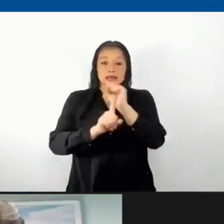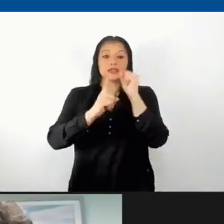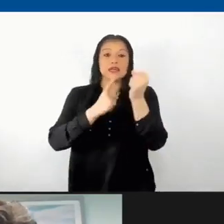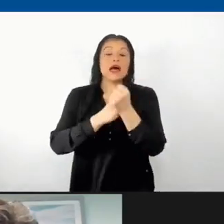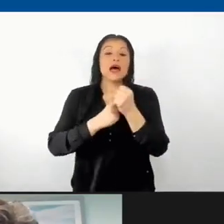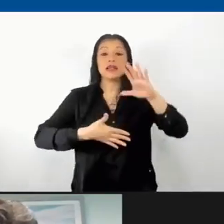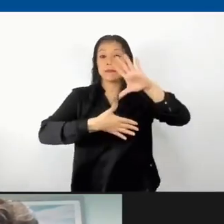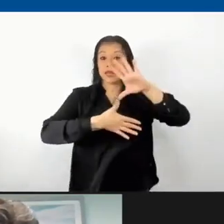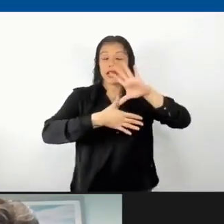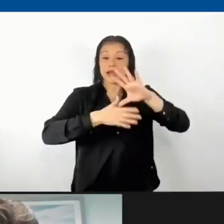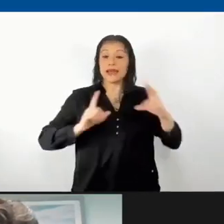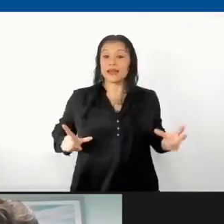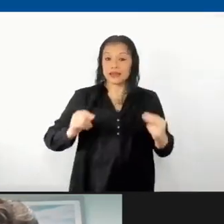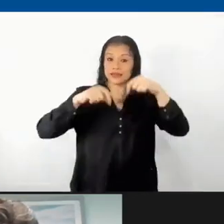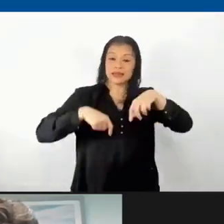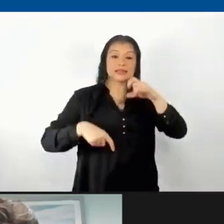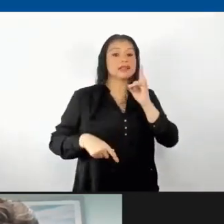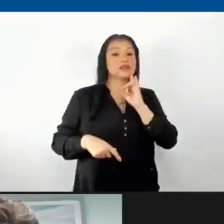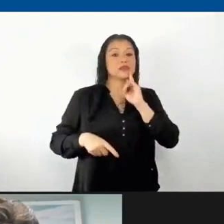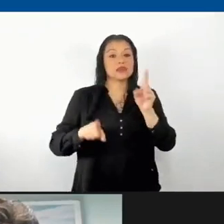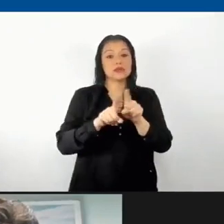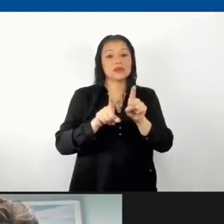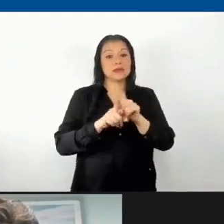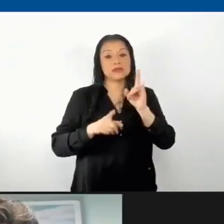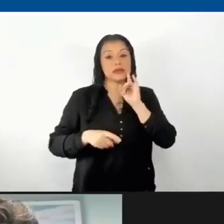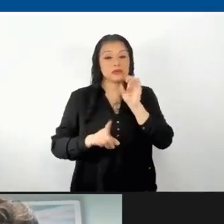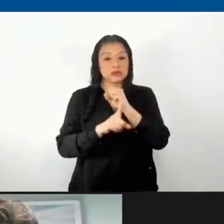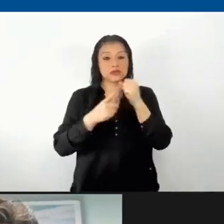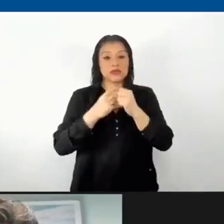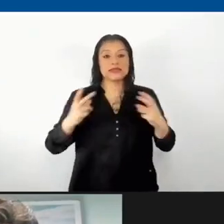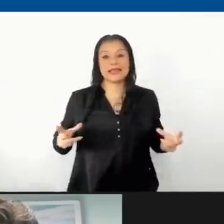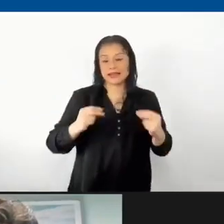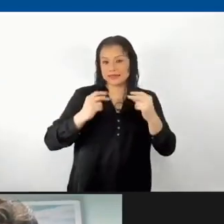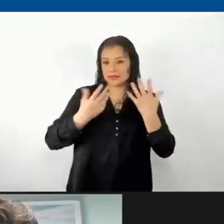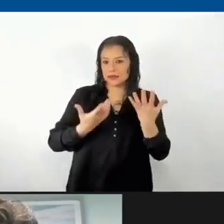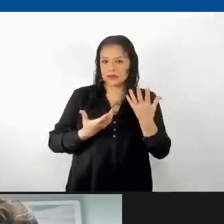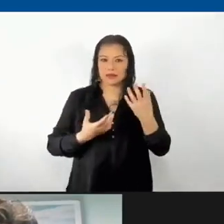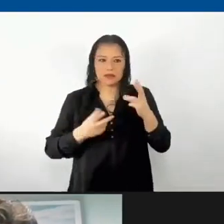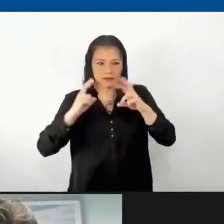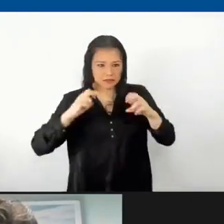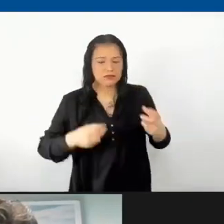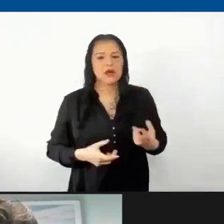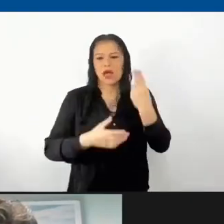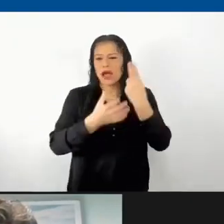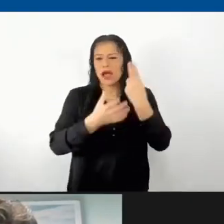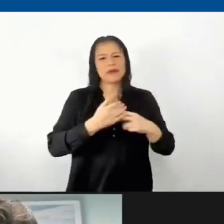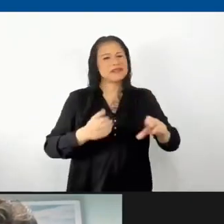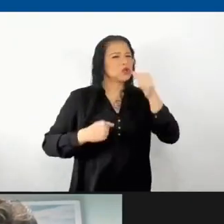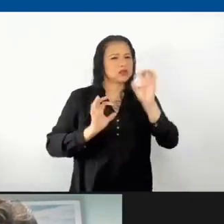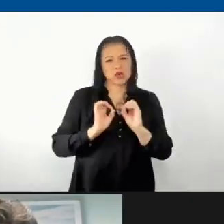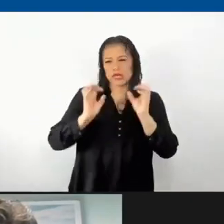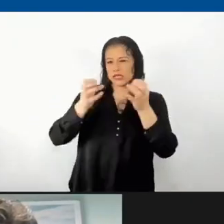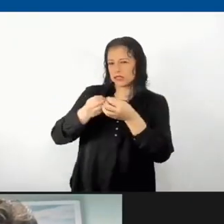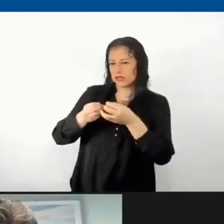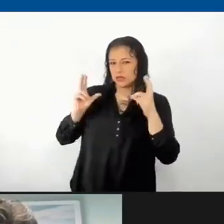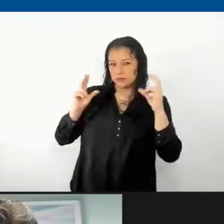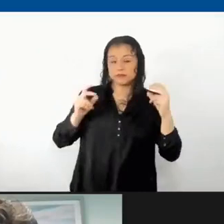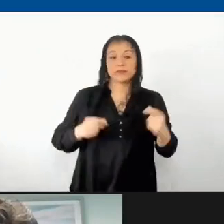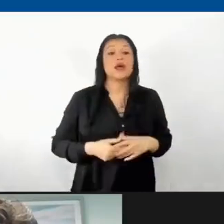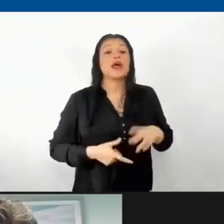Unidos, y la Sociedad Estadounidense de Cancerología Clínica, ambas y muchas otras organizaciones recomiendan